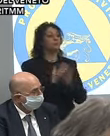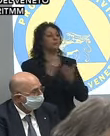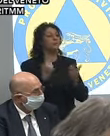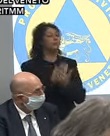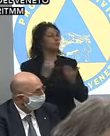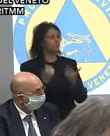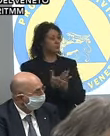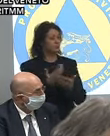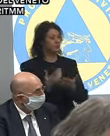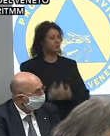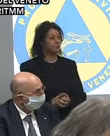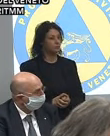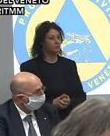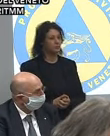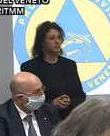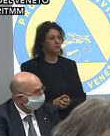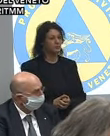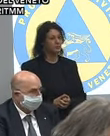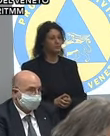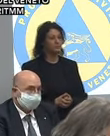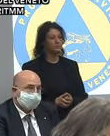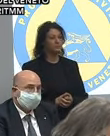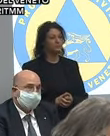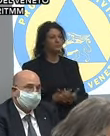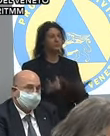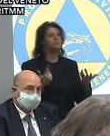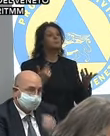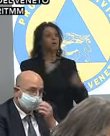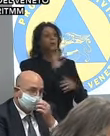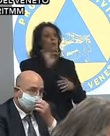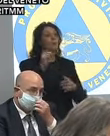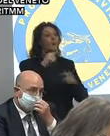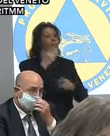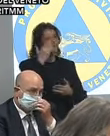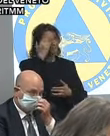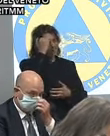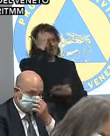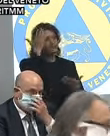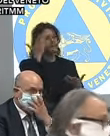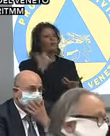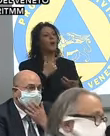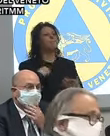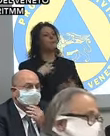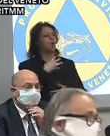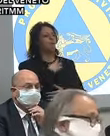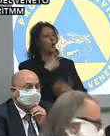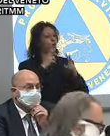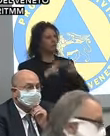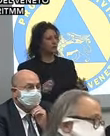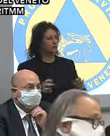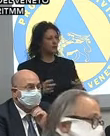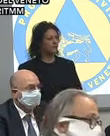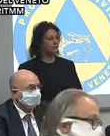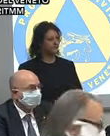qualcuno che si è pentito di averla vista demolita la pneumologia, pensate voi. Prego. Grazie Presidente. Ivana.